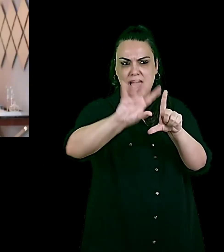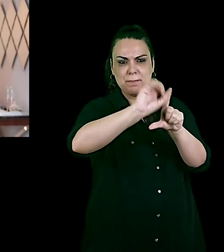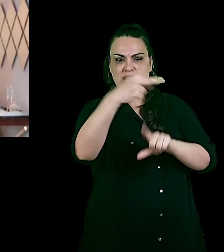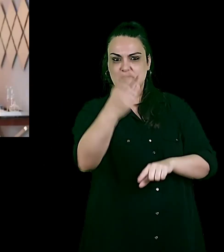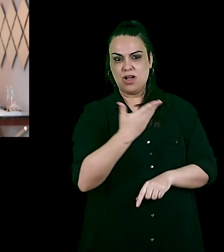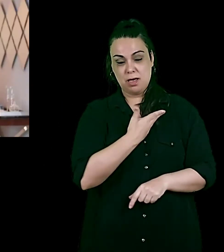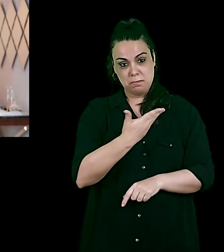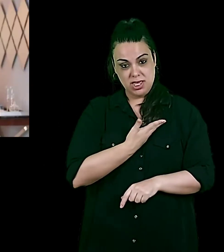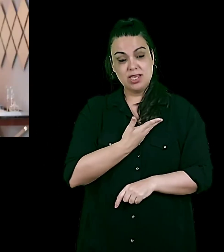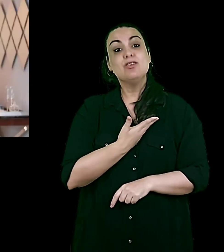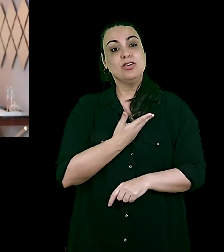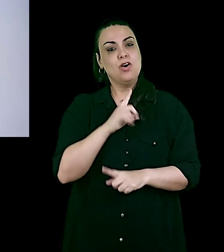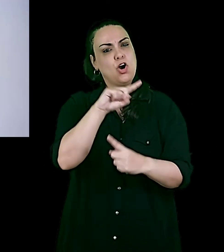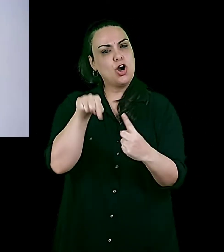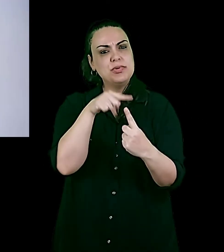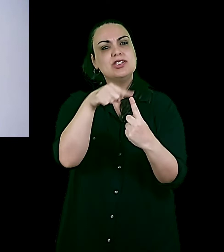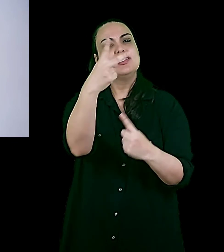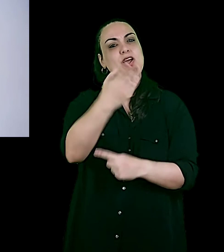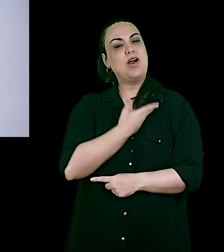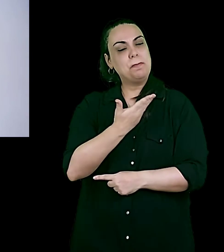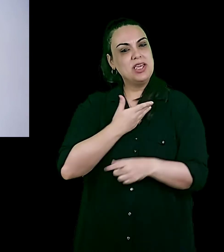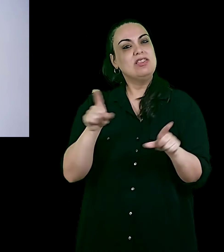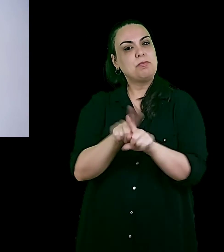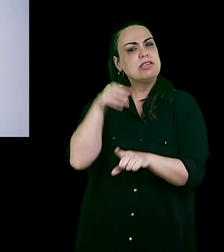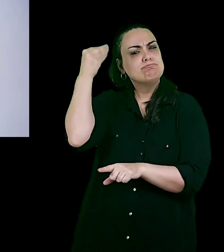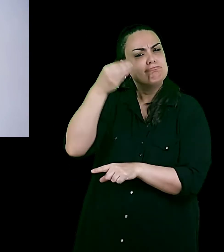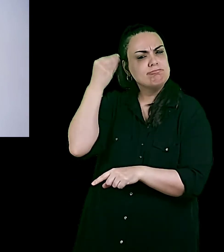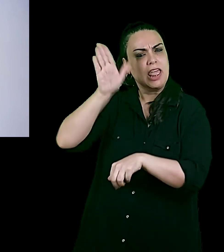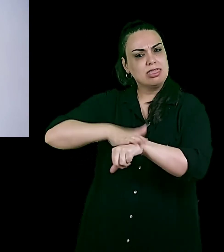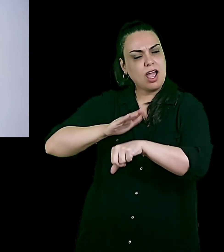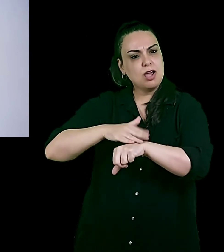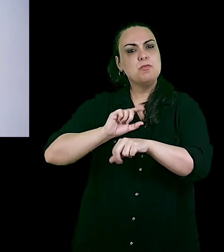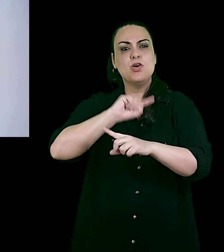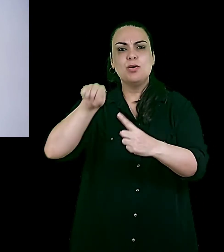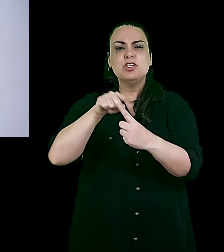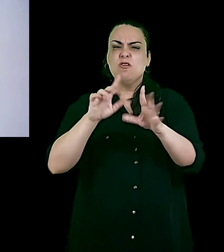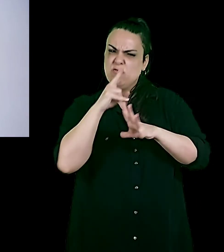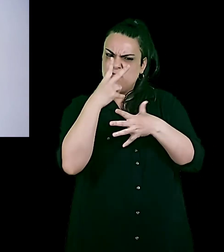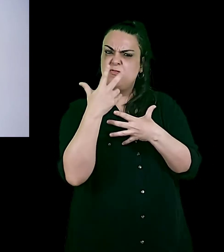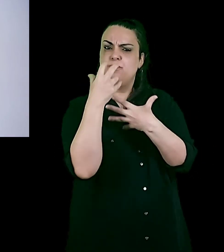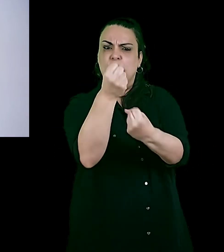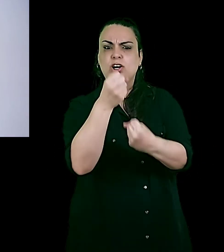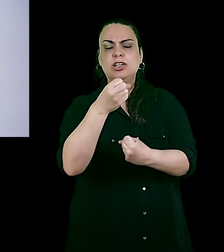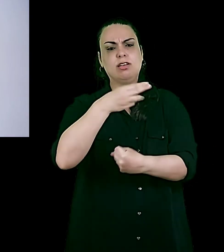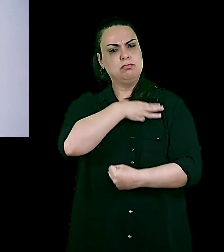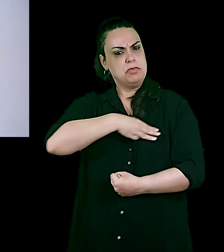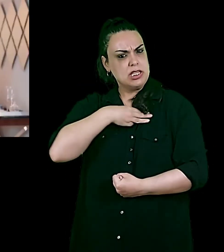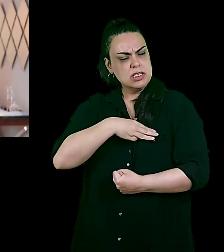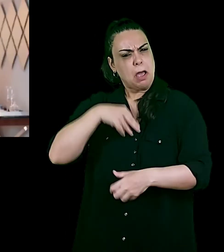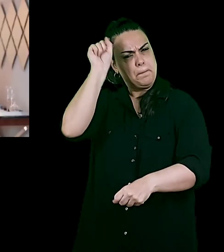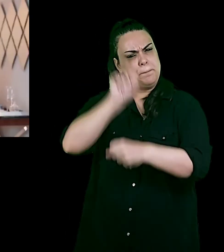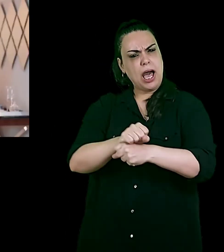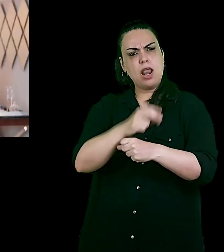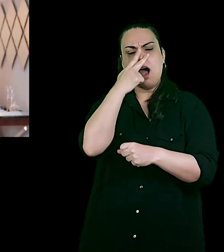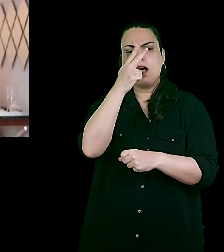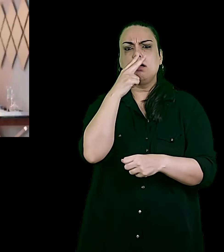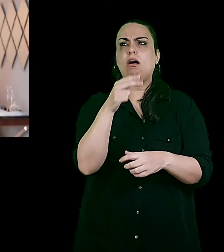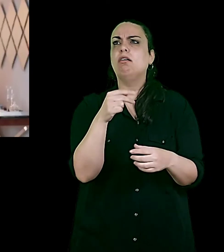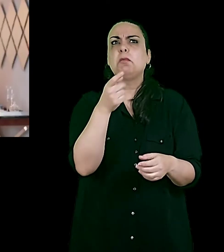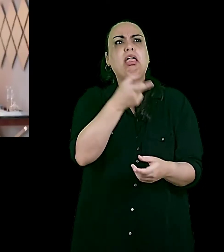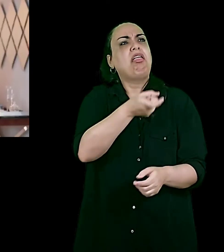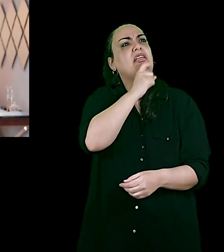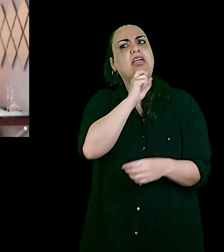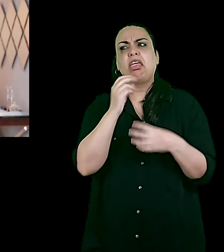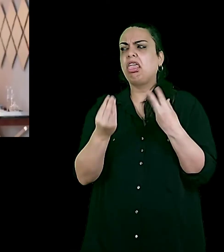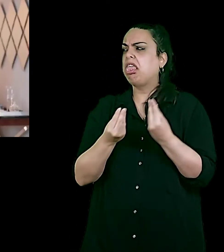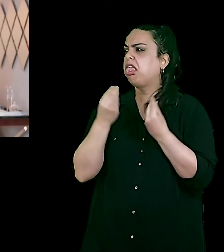os seus amigos, para que eles também possam viver esse tempo onde eles vão fortalecer o chamado, romper com a paralisia e viver, né,